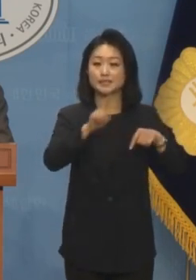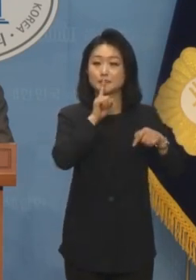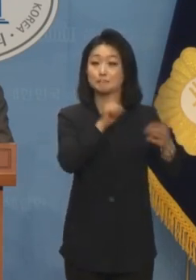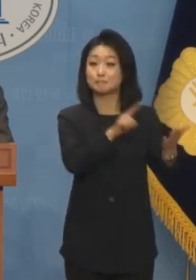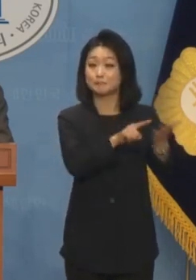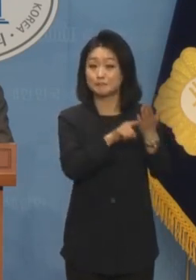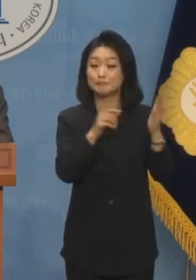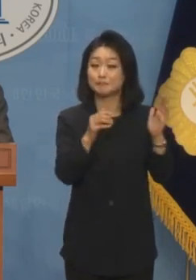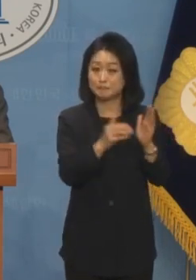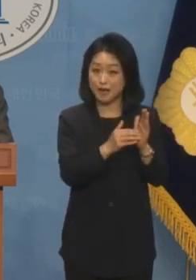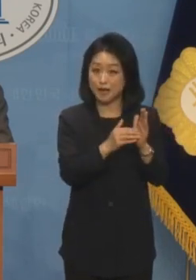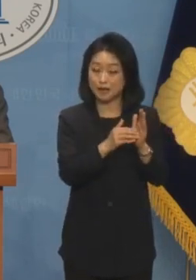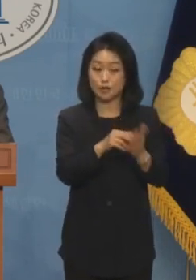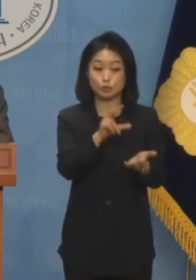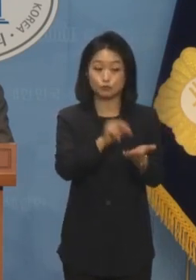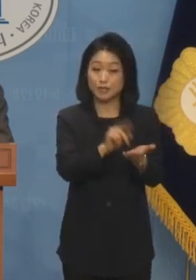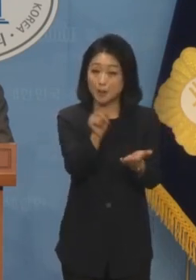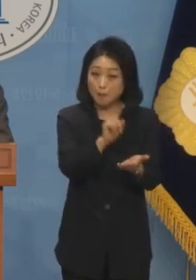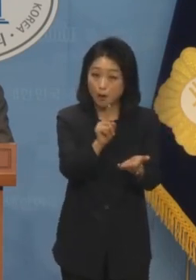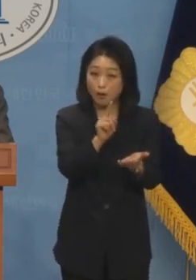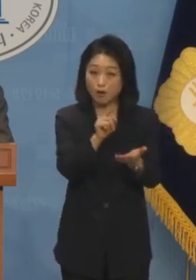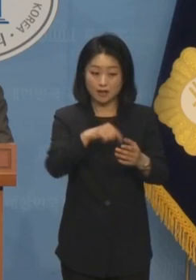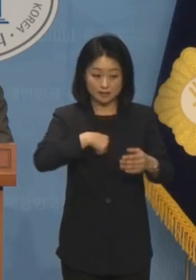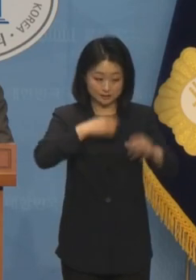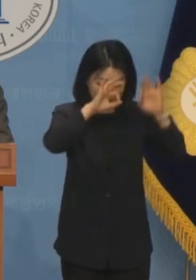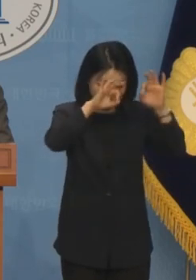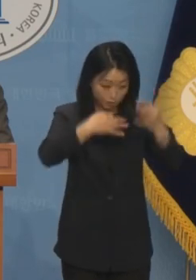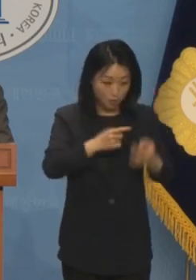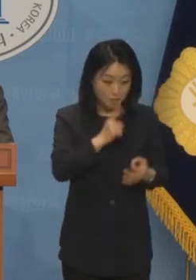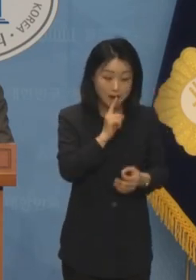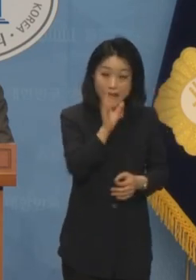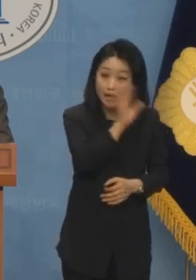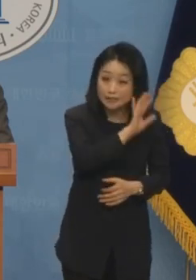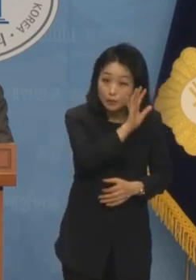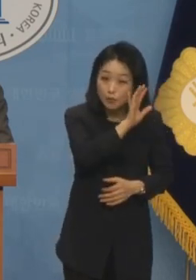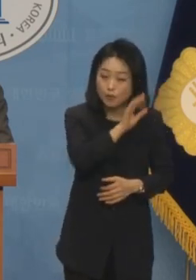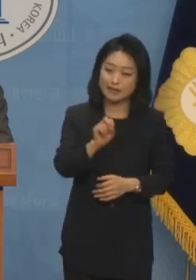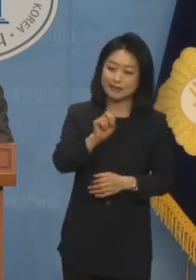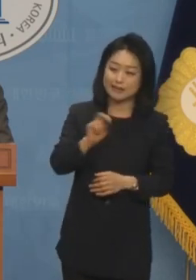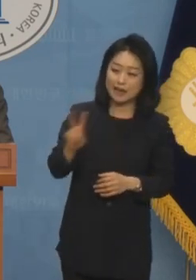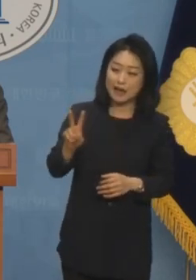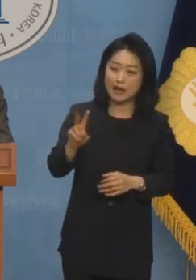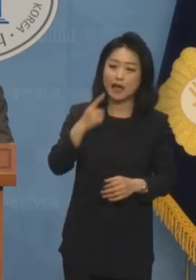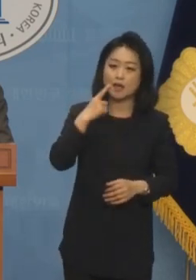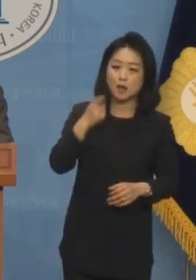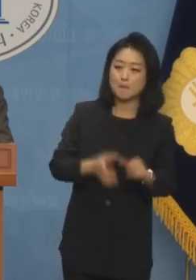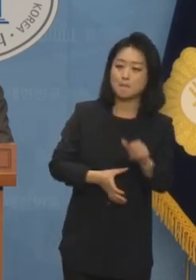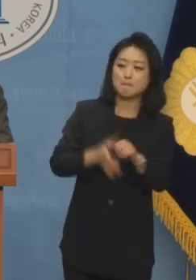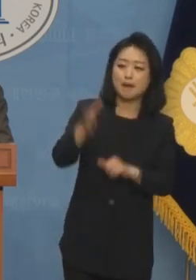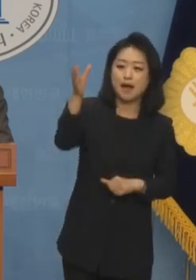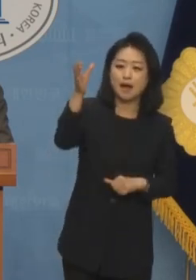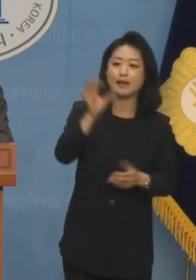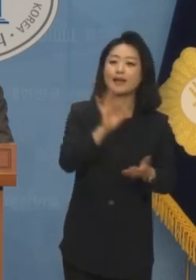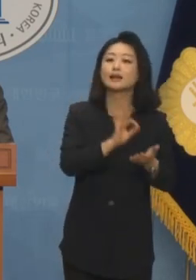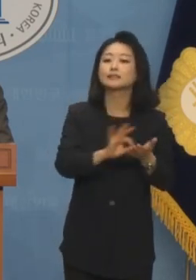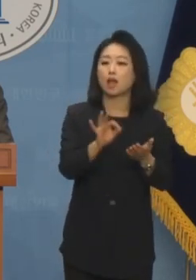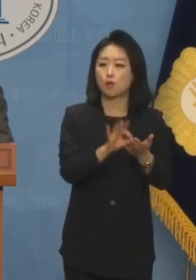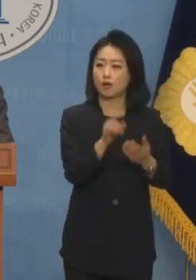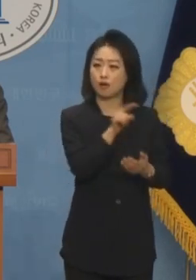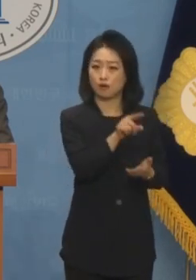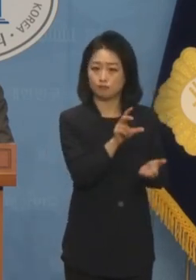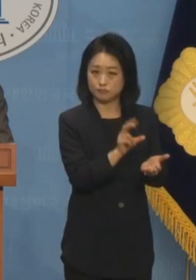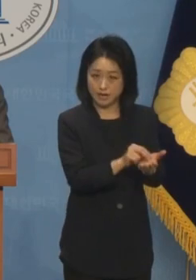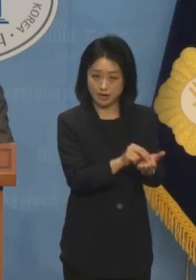있습니다. 문제는 이것이 자성의 목소리가 아니라 야당을 두고 윽박지르는 데 사용된다는